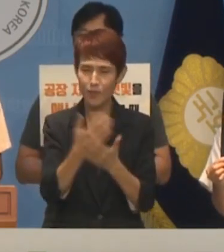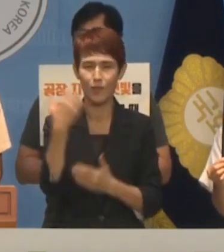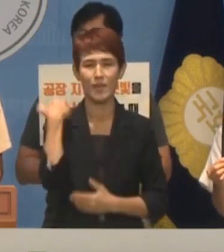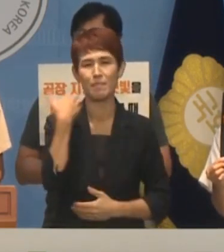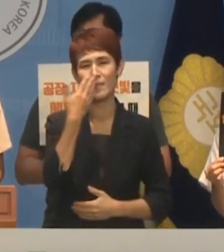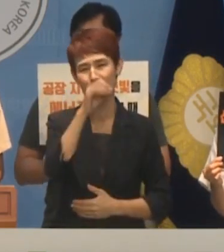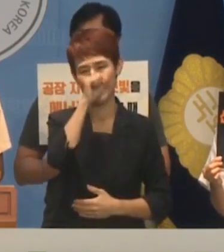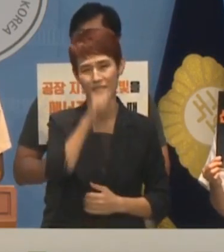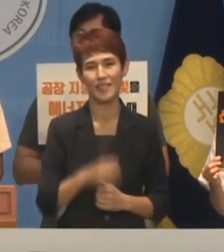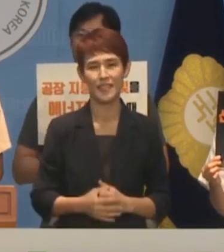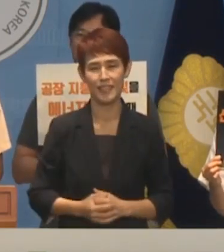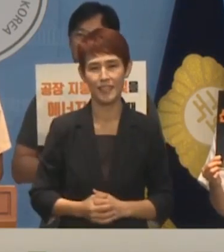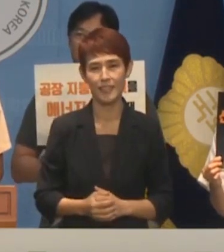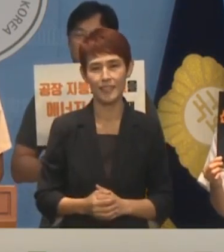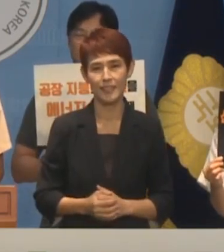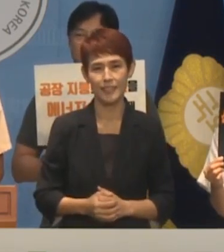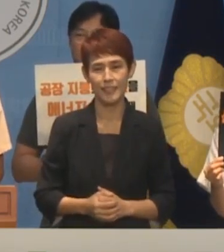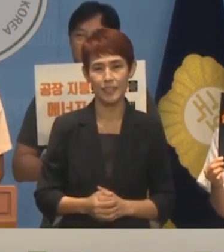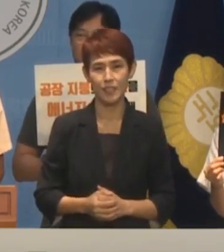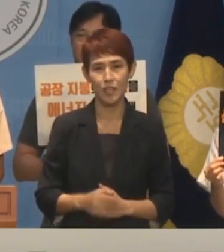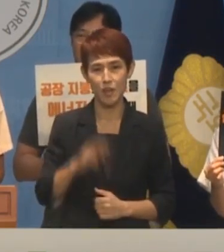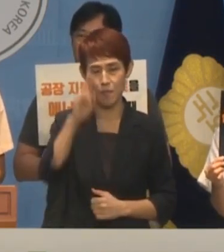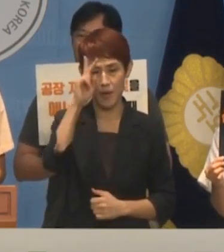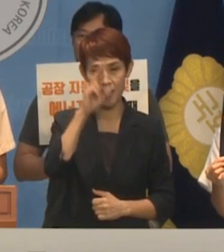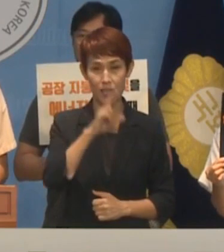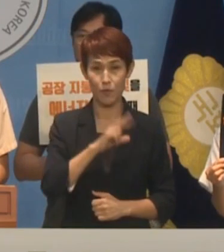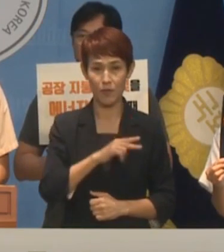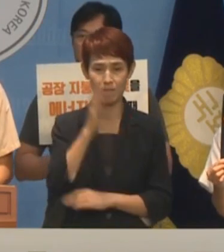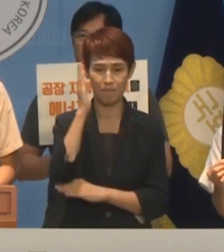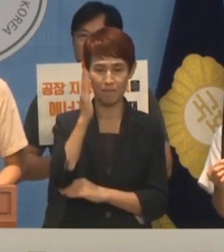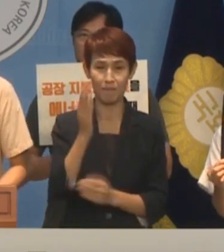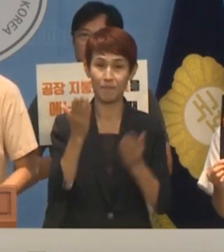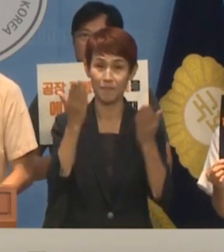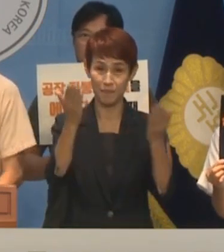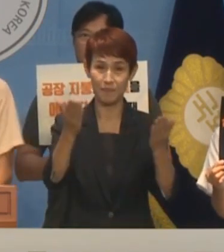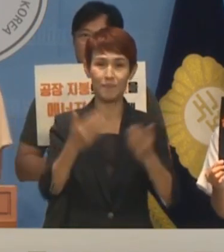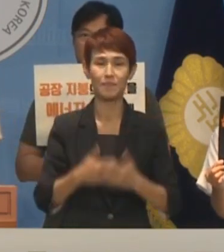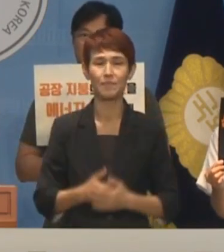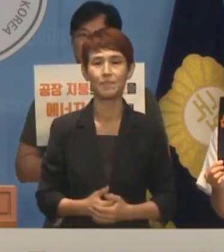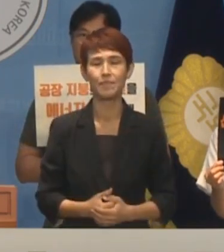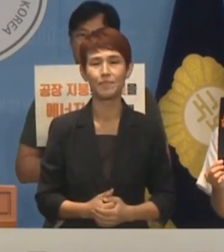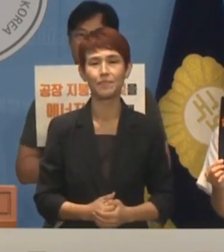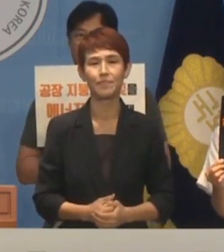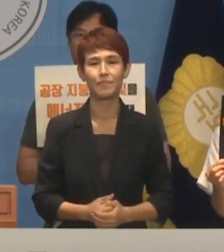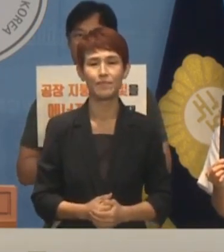기자회견을 마무리하면서 박지혜 의원님 마무리 발언 듣고 기자회견 마치겠습니다.